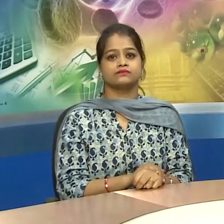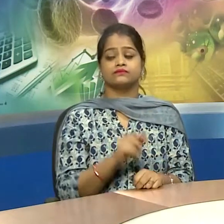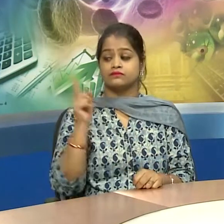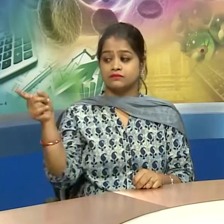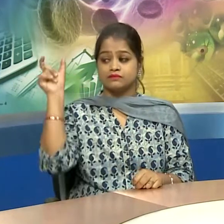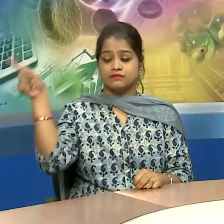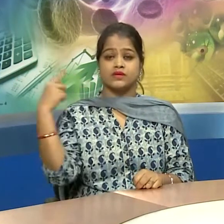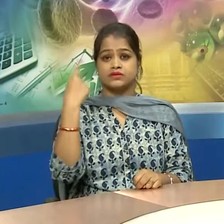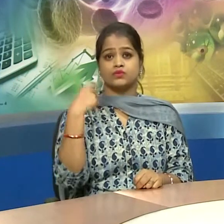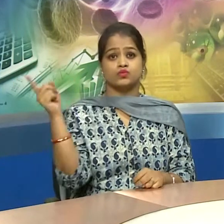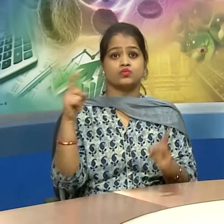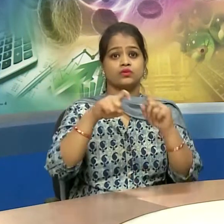कन्हैयालाल मिश्र